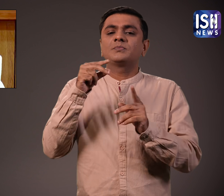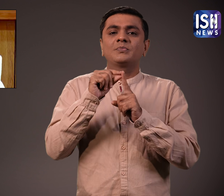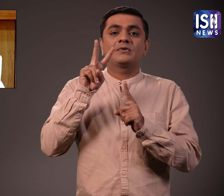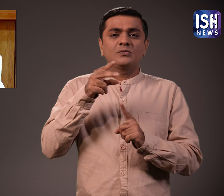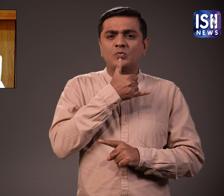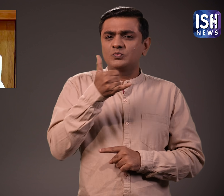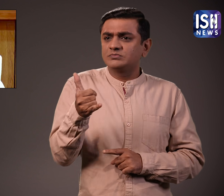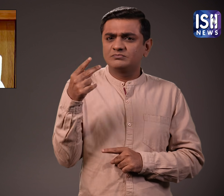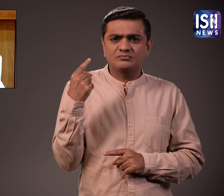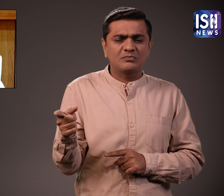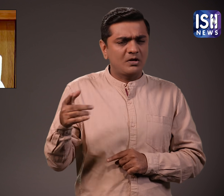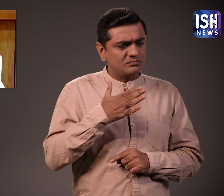विजयन से फोन पर बात की